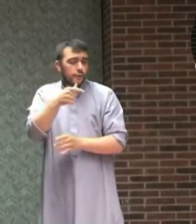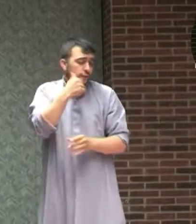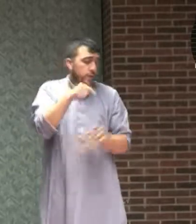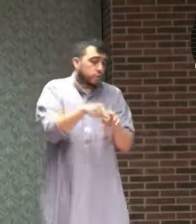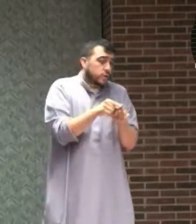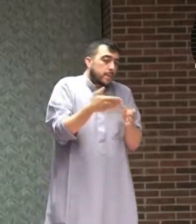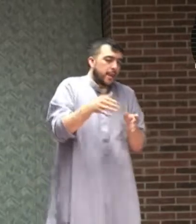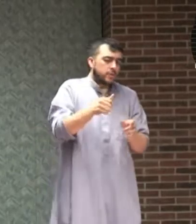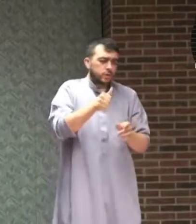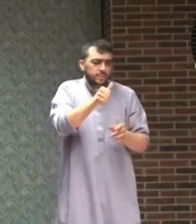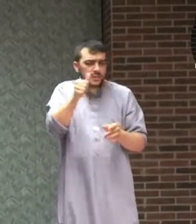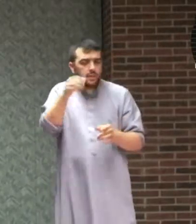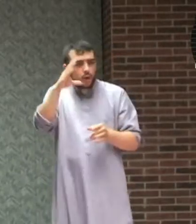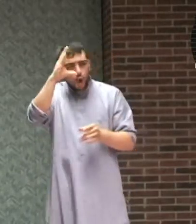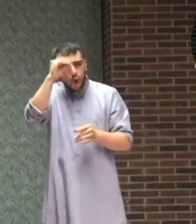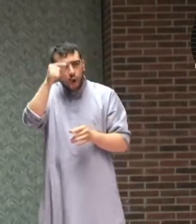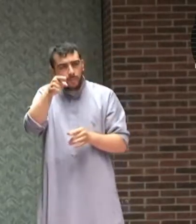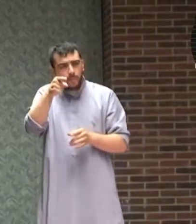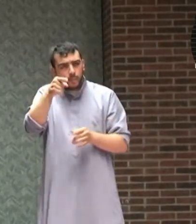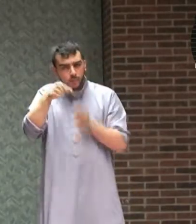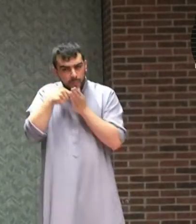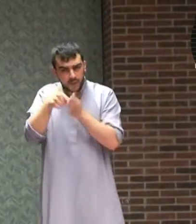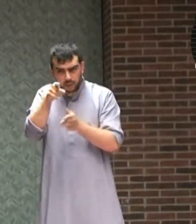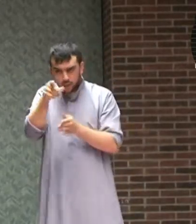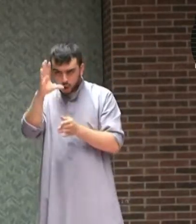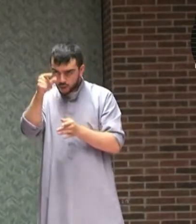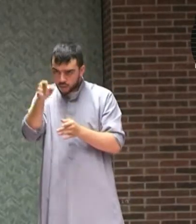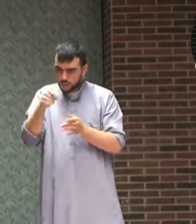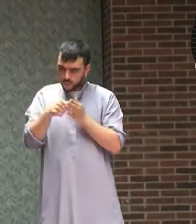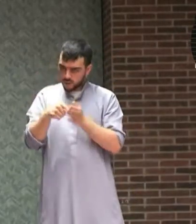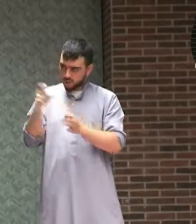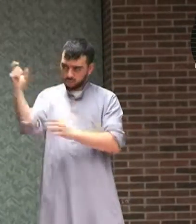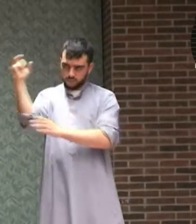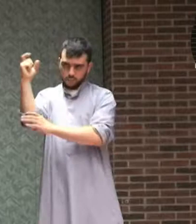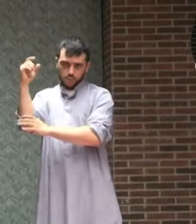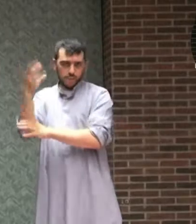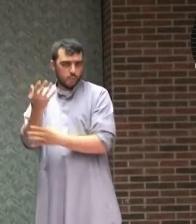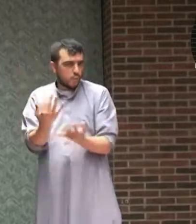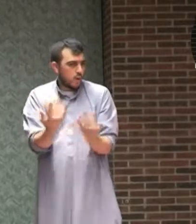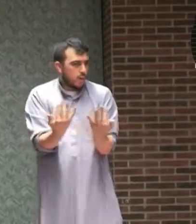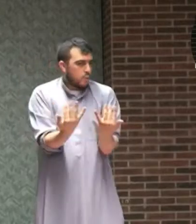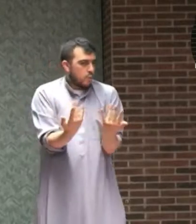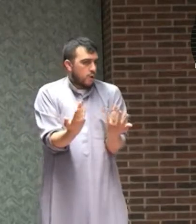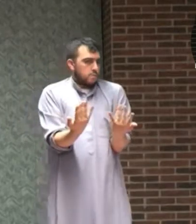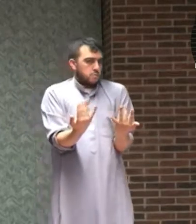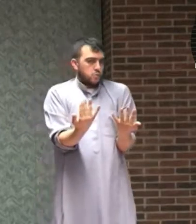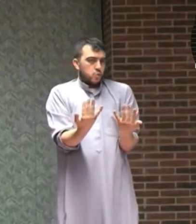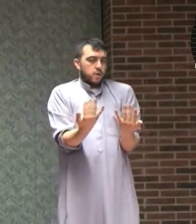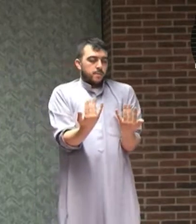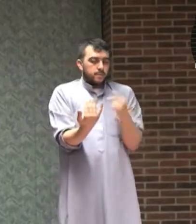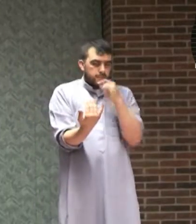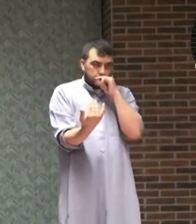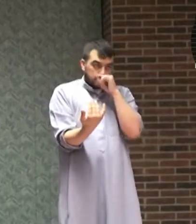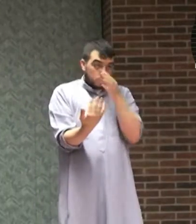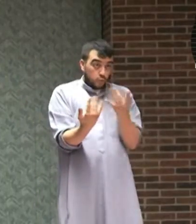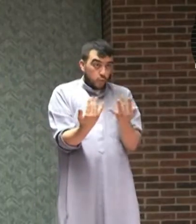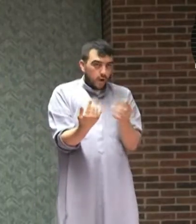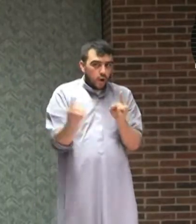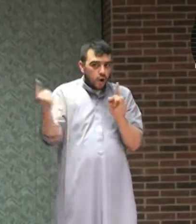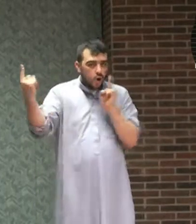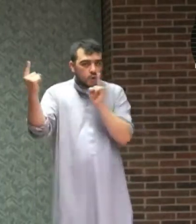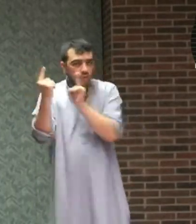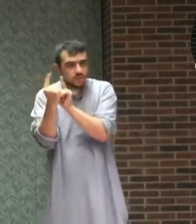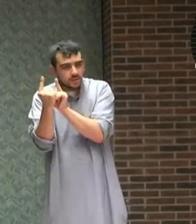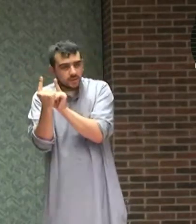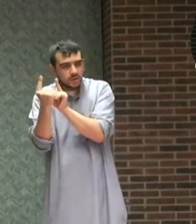Les femmes aussi, mais surtout pour les hommes. Yani l'ordre vise les hommes. Pourquoi ? Pour justement